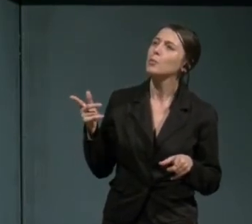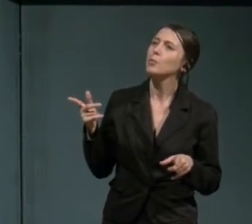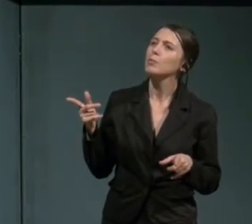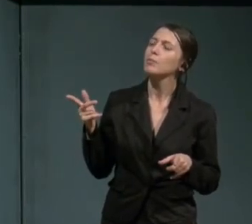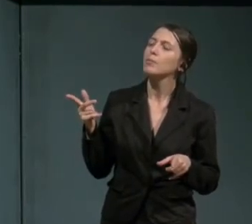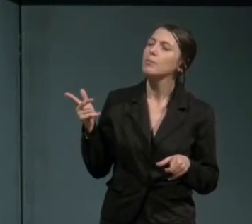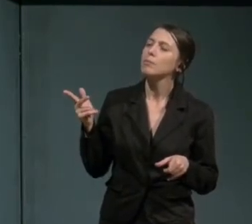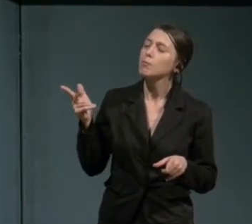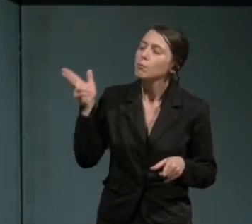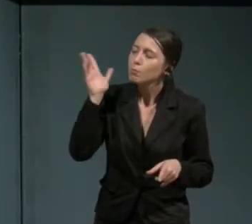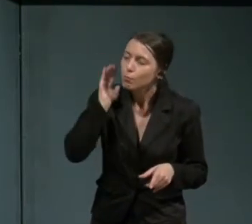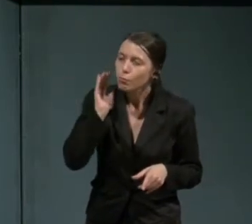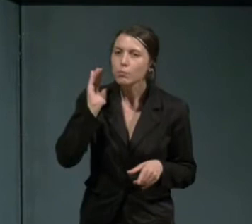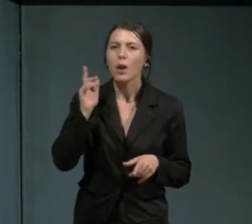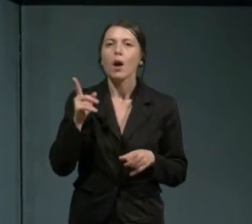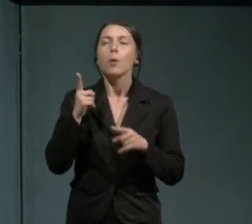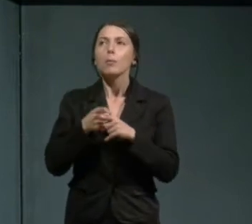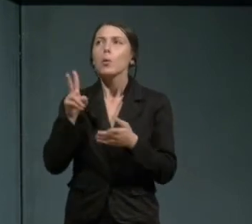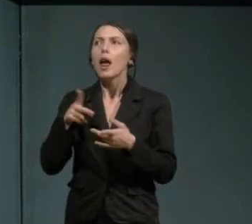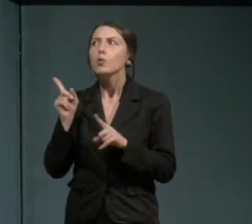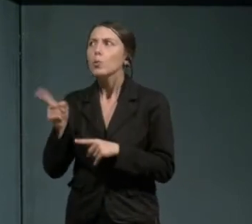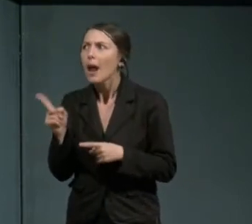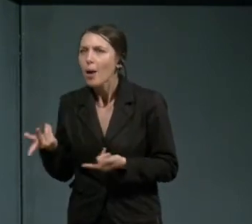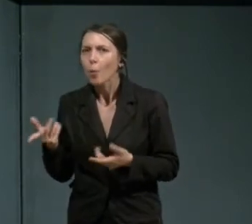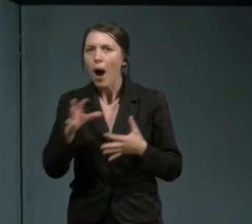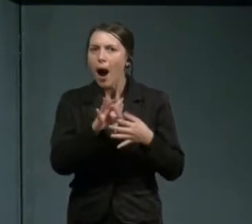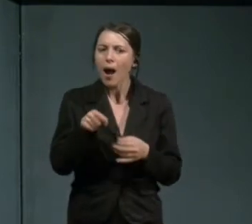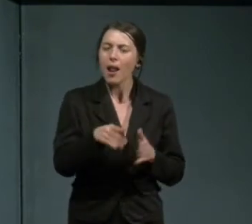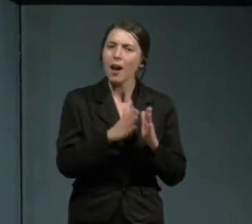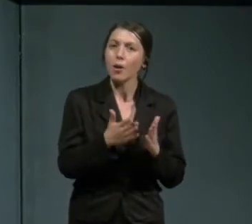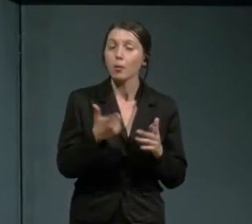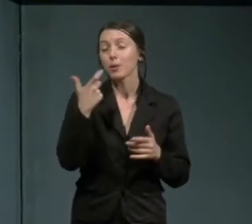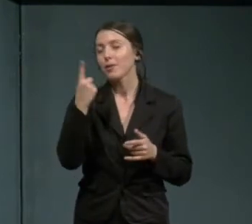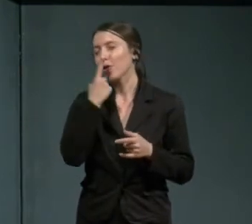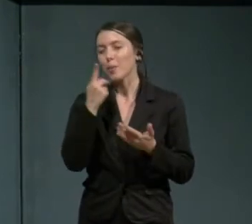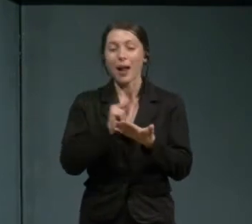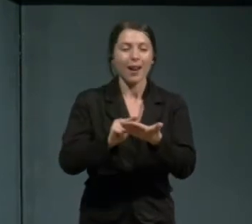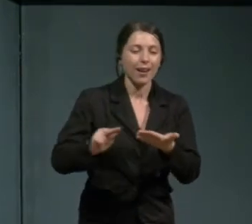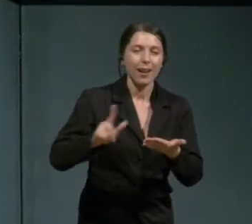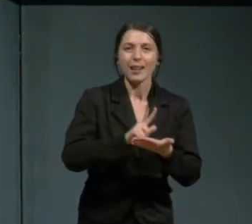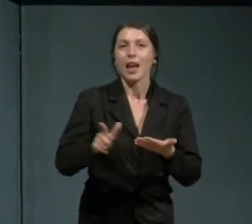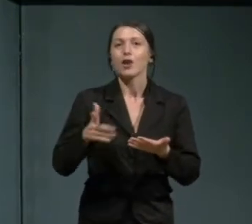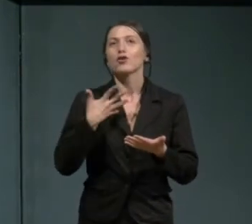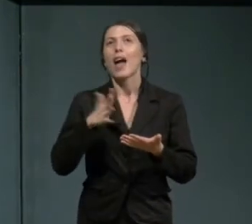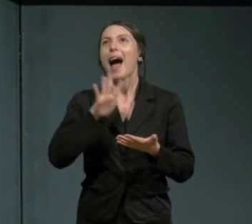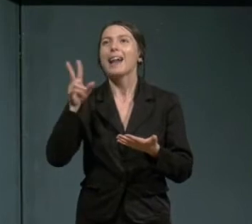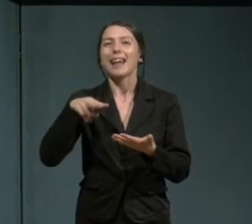questo romanzo e che tipo di lettura e perché come sempre ogni la letteratura si nutre di altre letture di altri